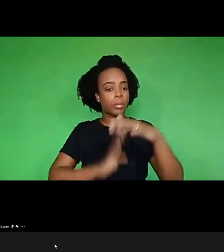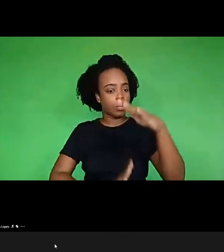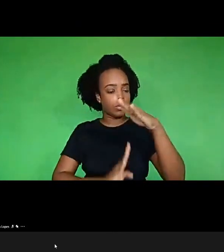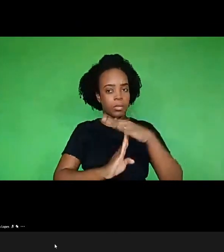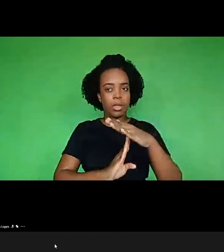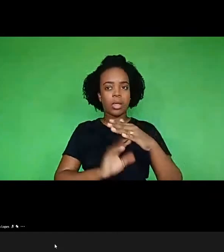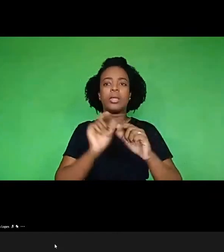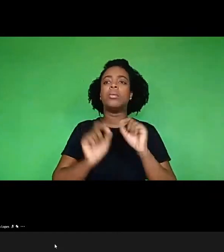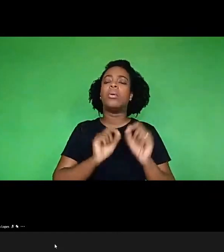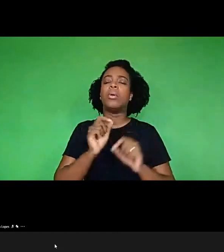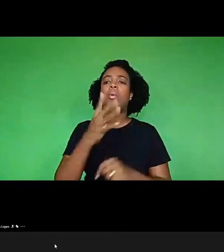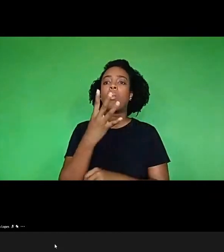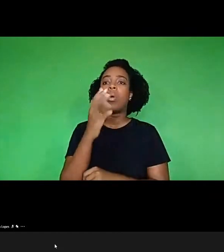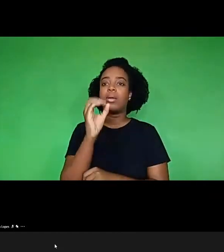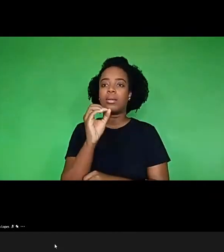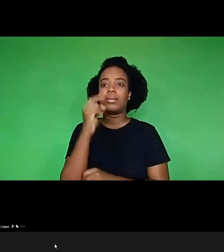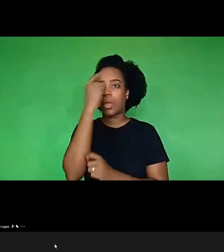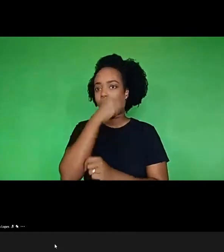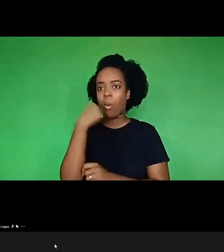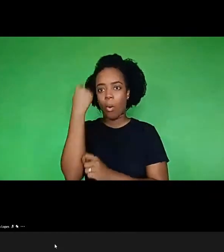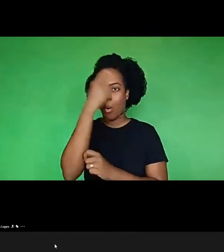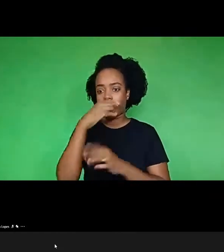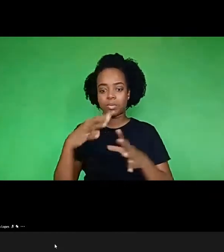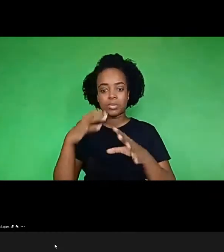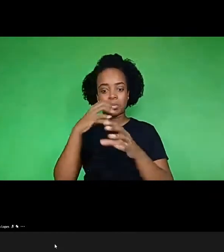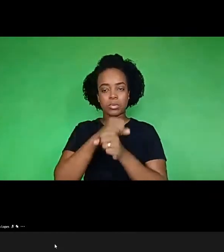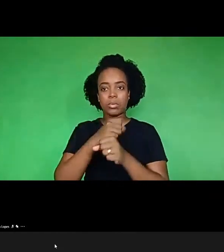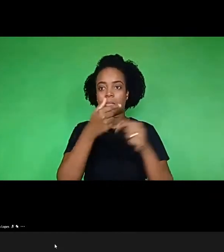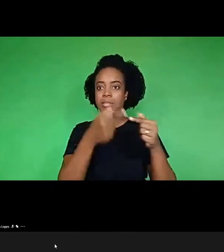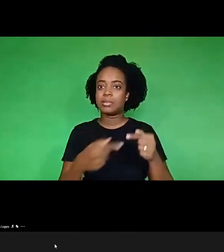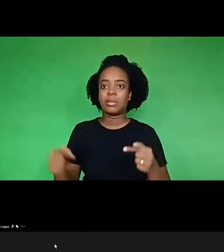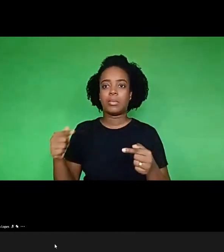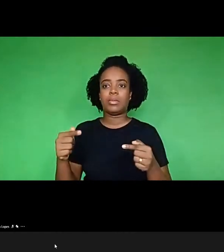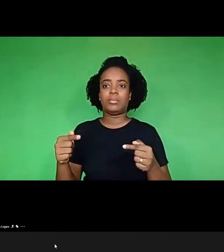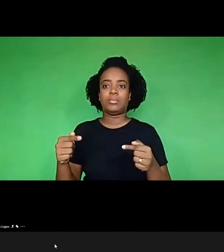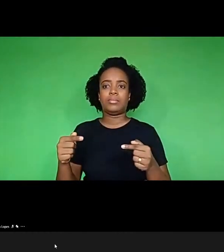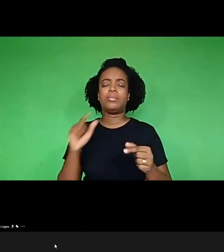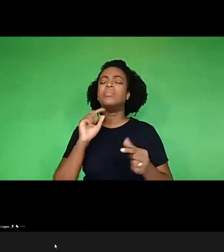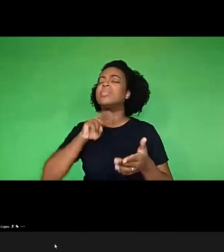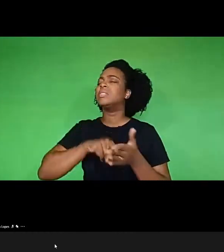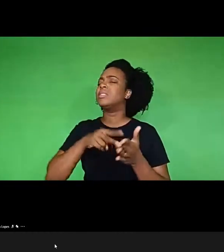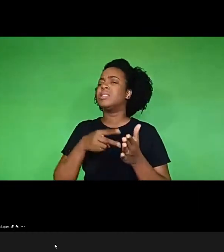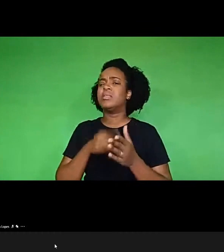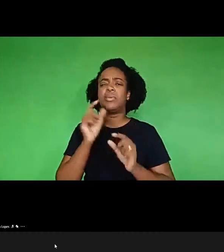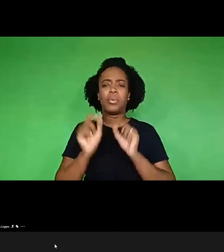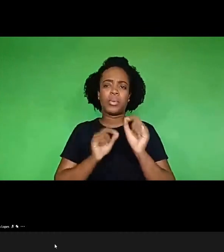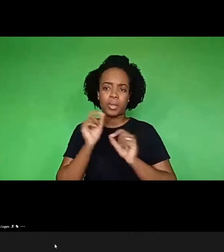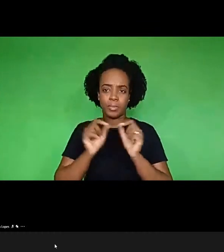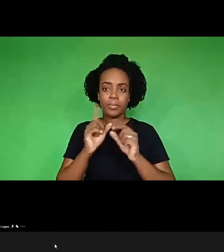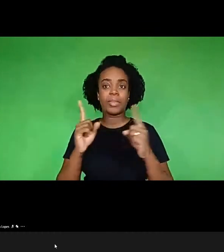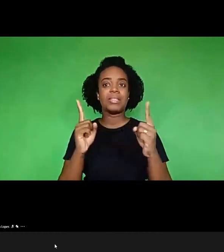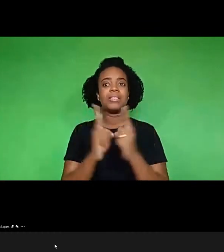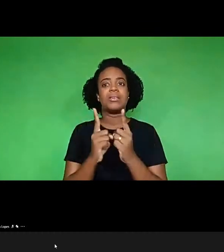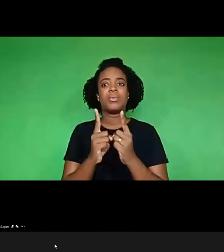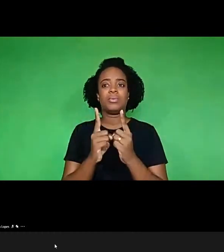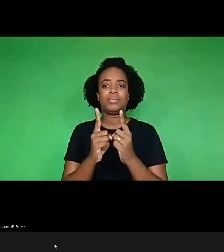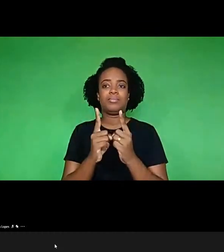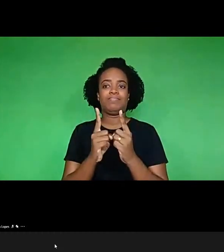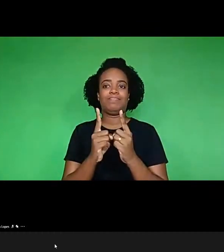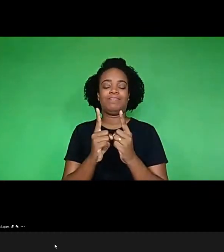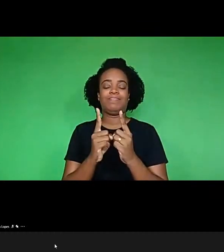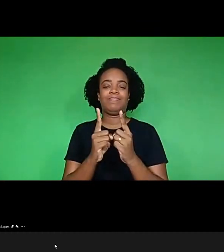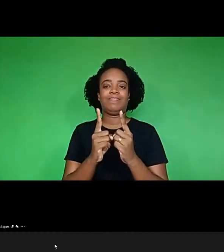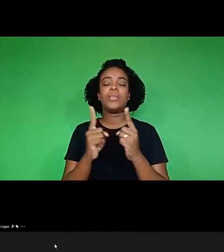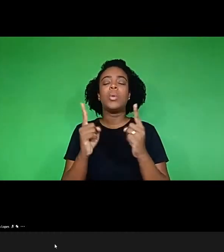na semana. O que isso quer dizer? Que as aulas, os encontros síncronos do integrado